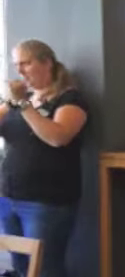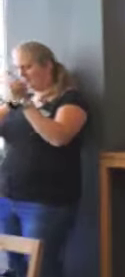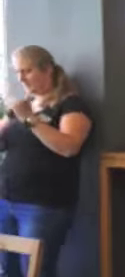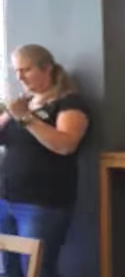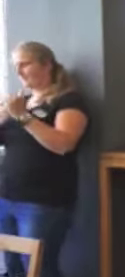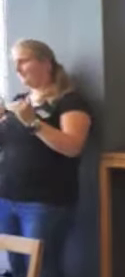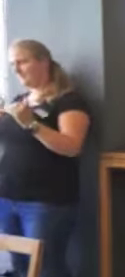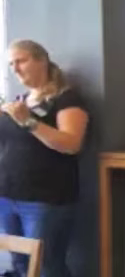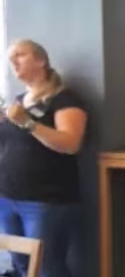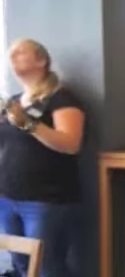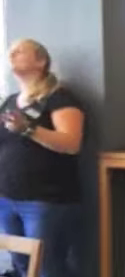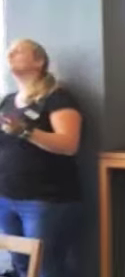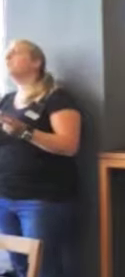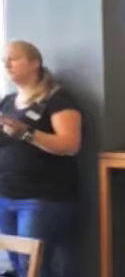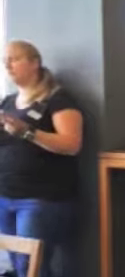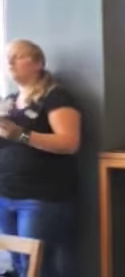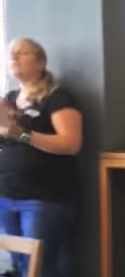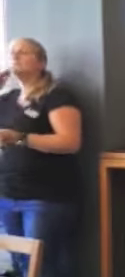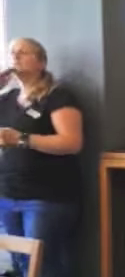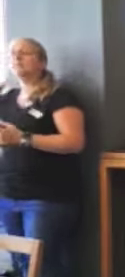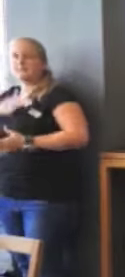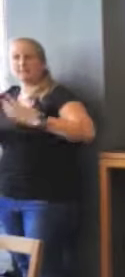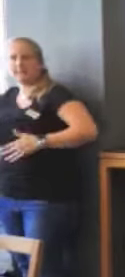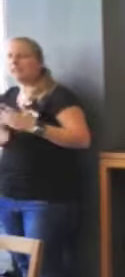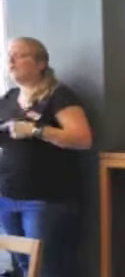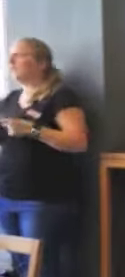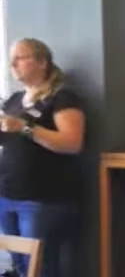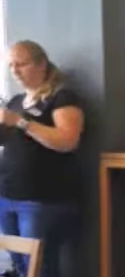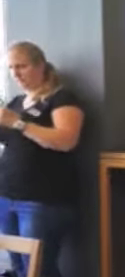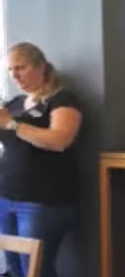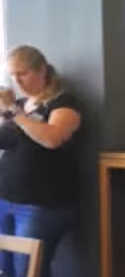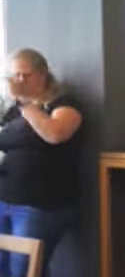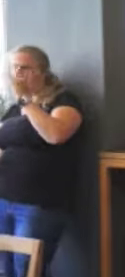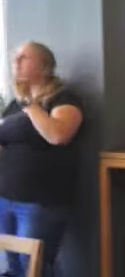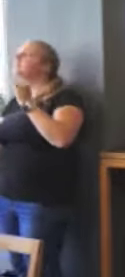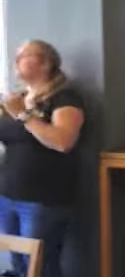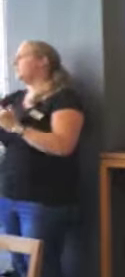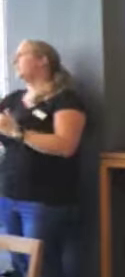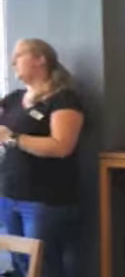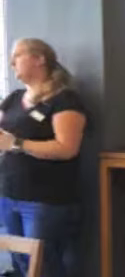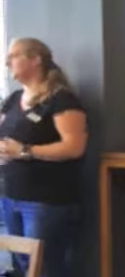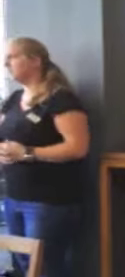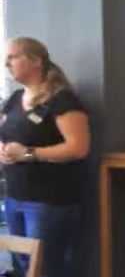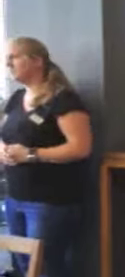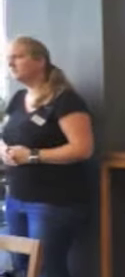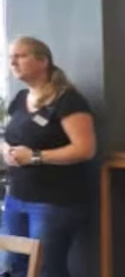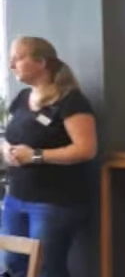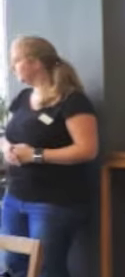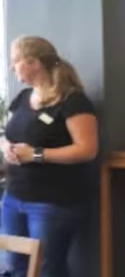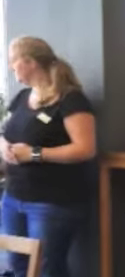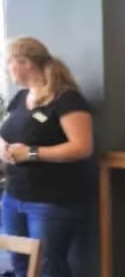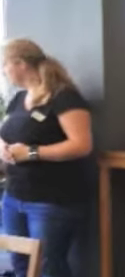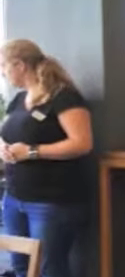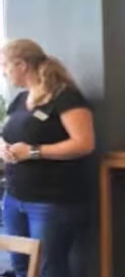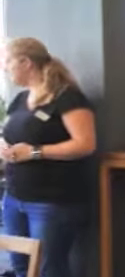naturvetenskap så ligger våra ungdomars intressen och kunskap långt under Europas nivå. Och här har vi ett